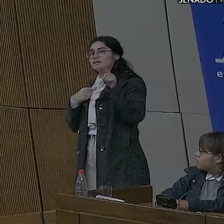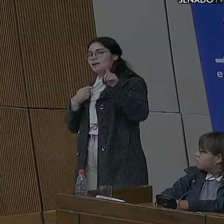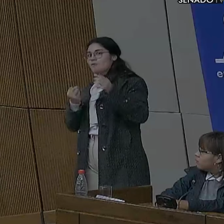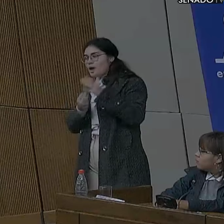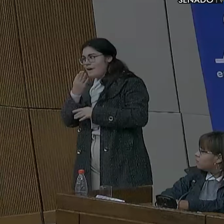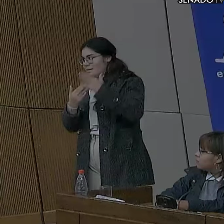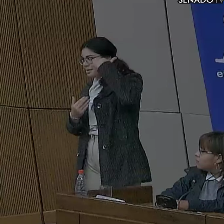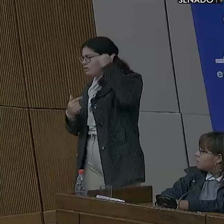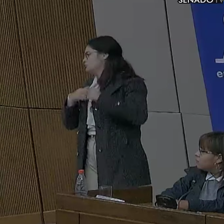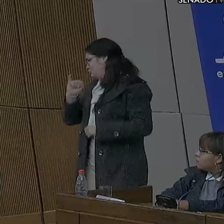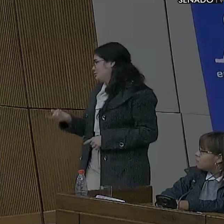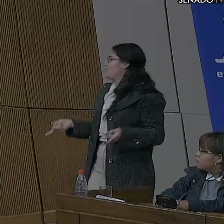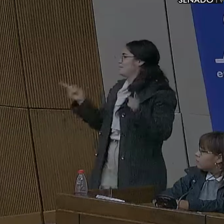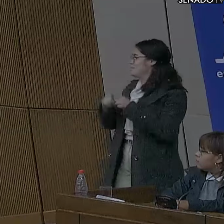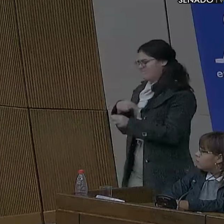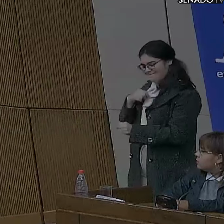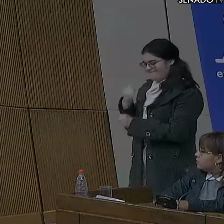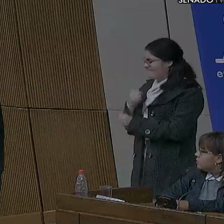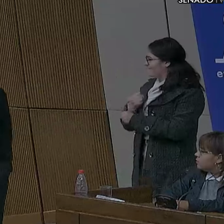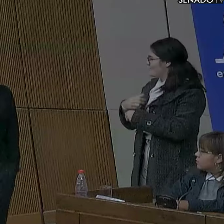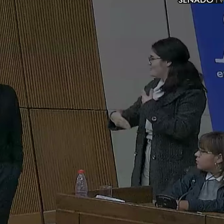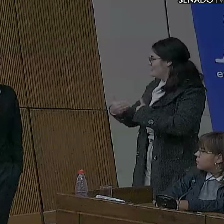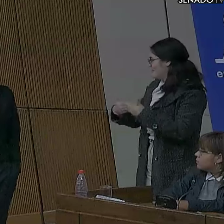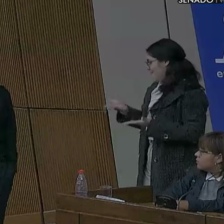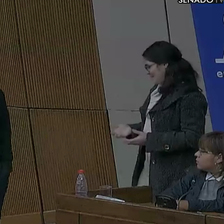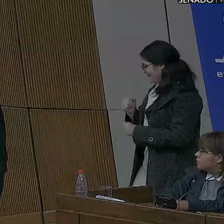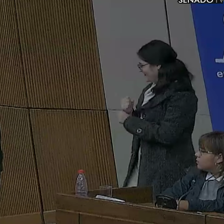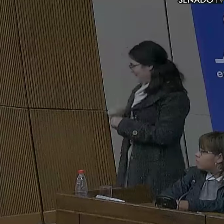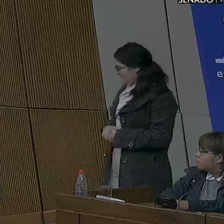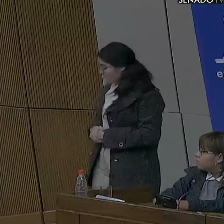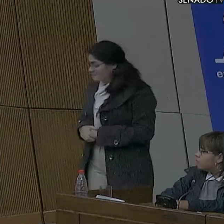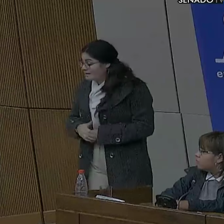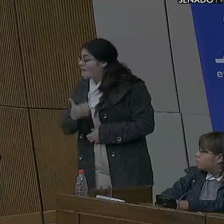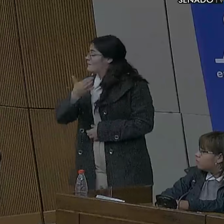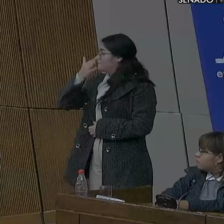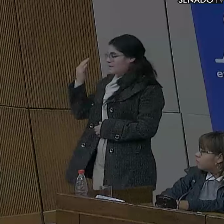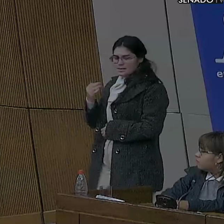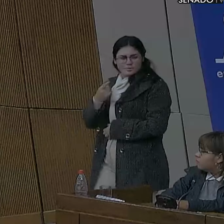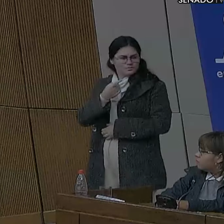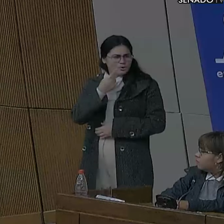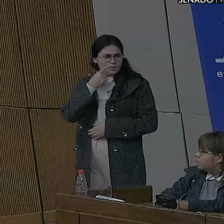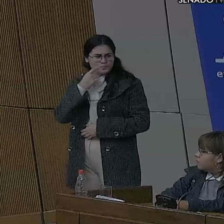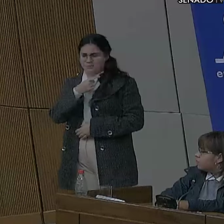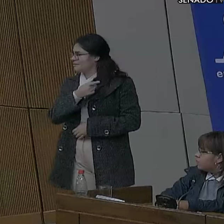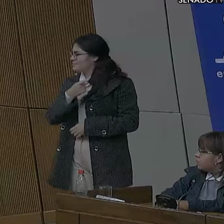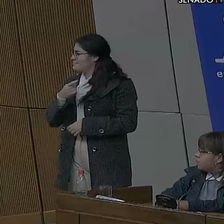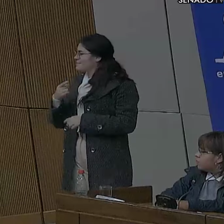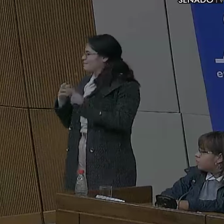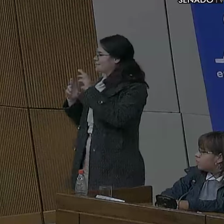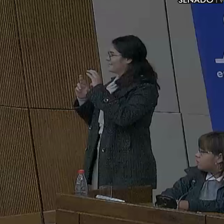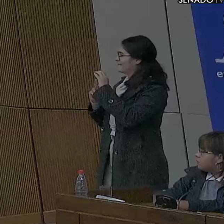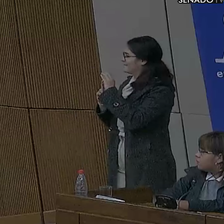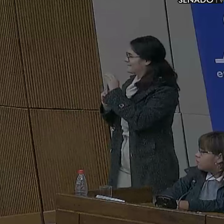cambió el nuevo jefe y entró un nuevo jefe y ella volvió a su sector donde ya había concursado, dice. Y ahora sigue trabajando 10 años en la Conatel.